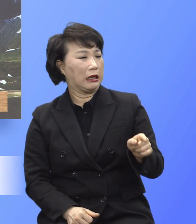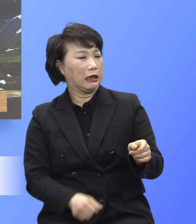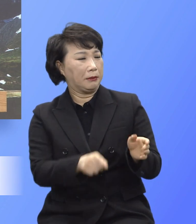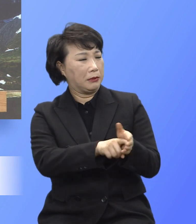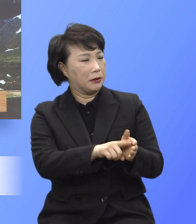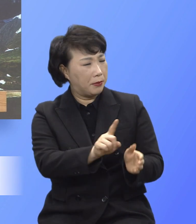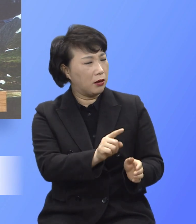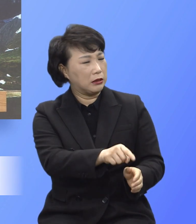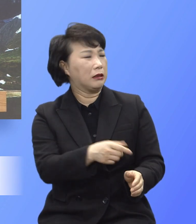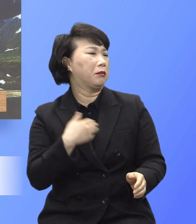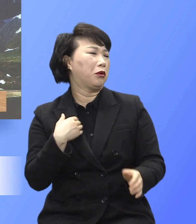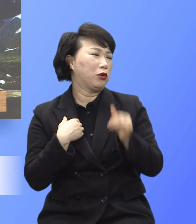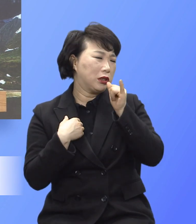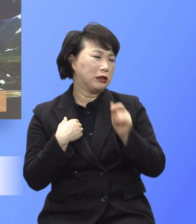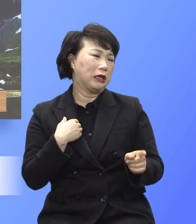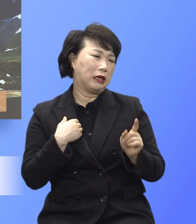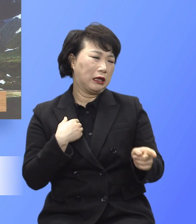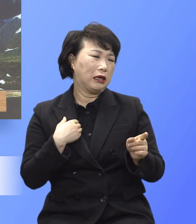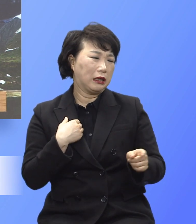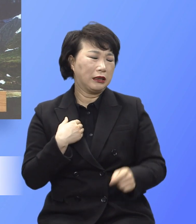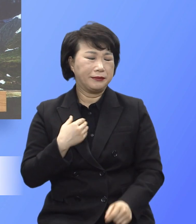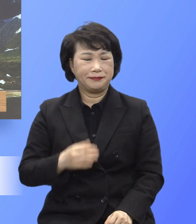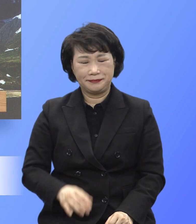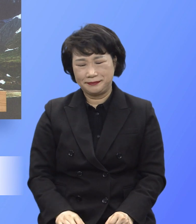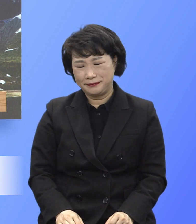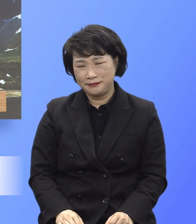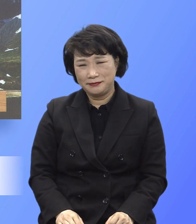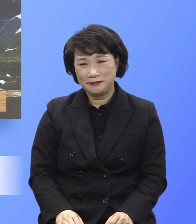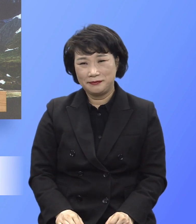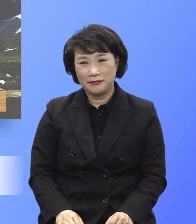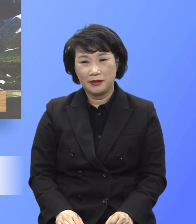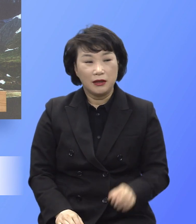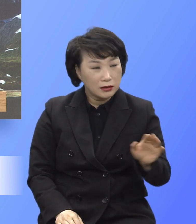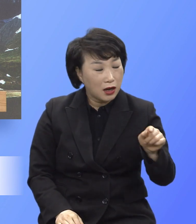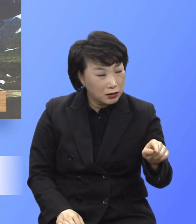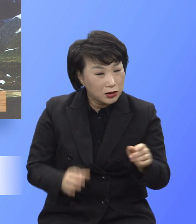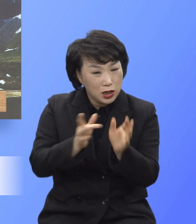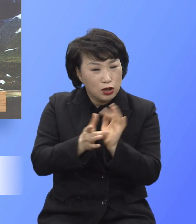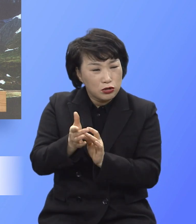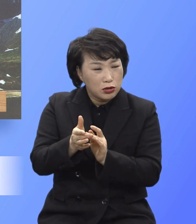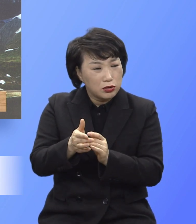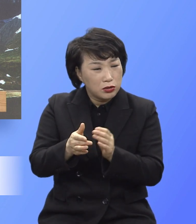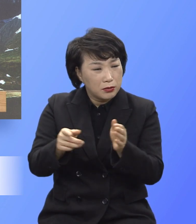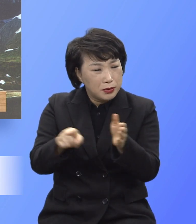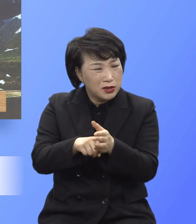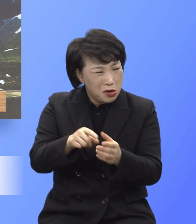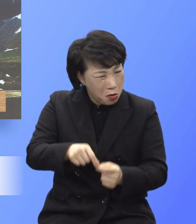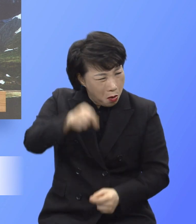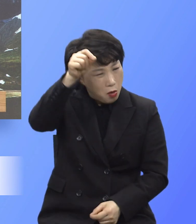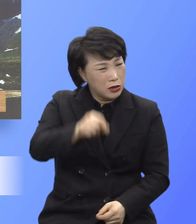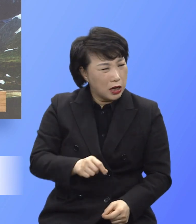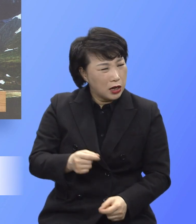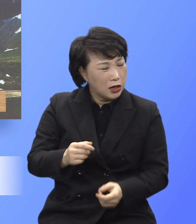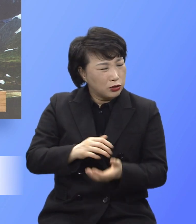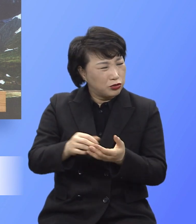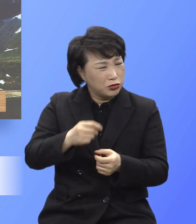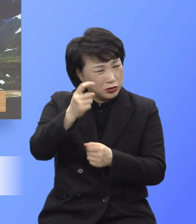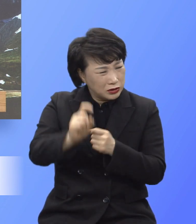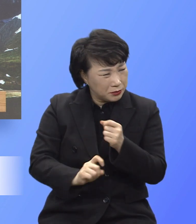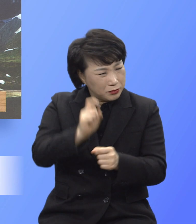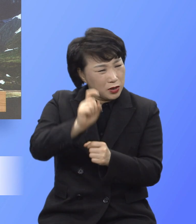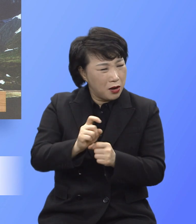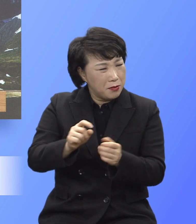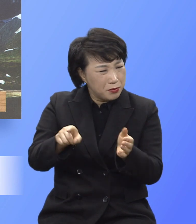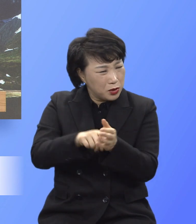믿음이 무엇인가 모르는 사람이에요. 예. 당신 예수를 그렇게 수십 년 믿다가도